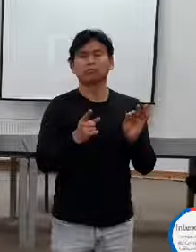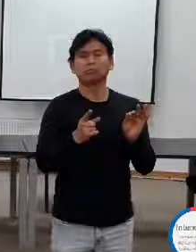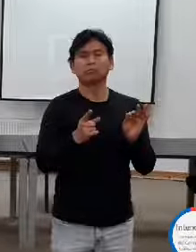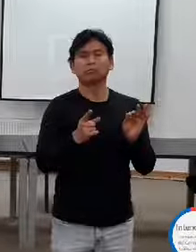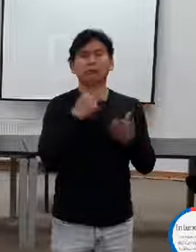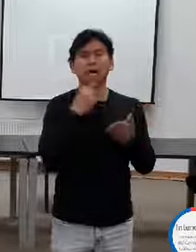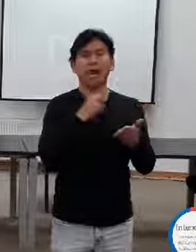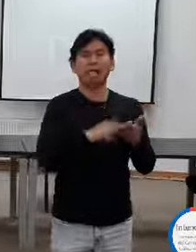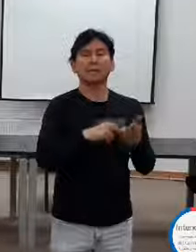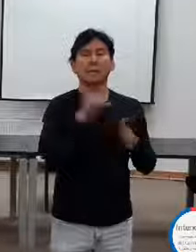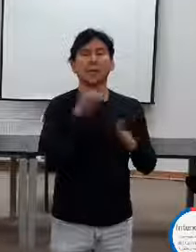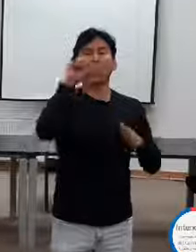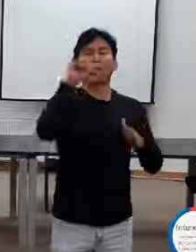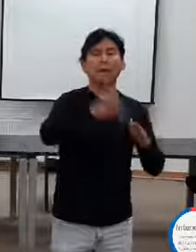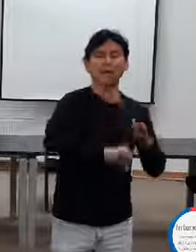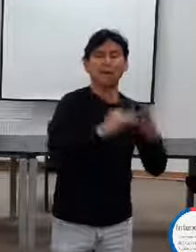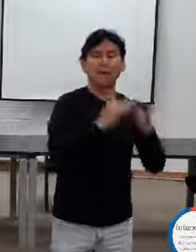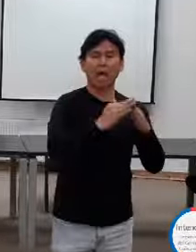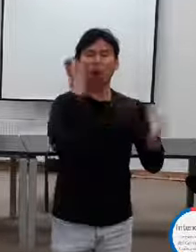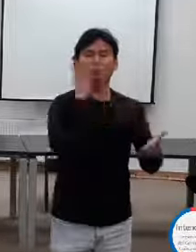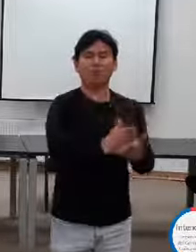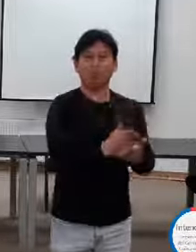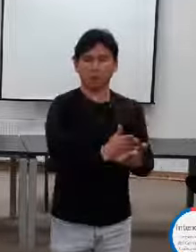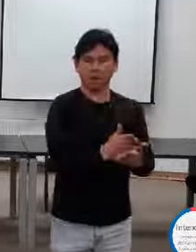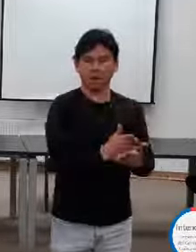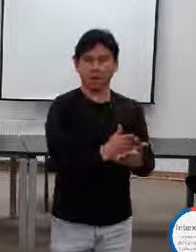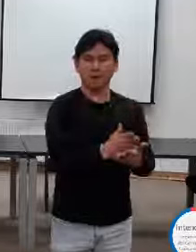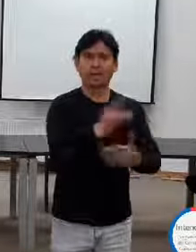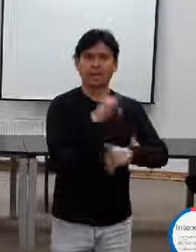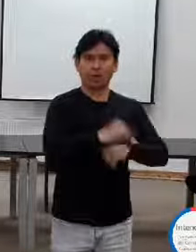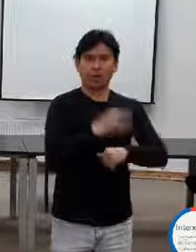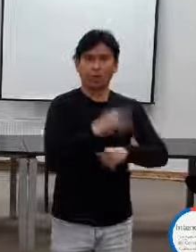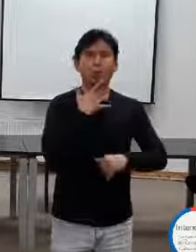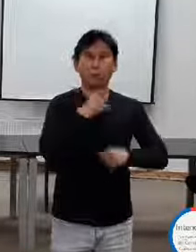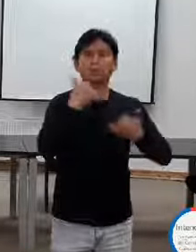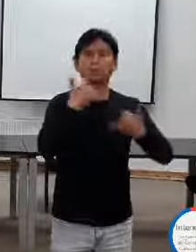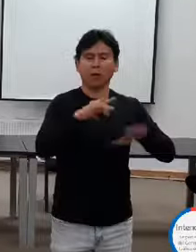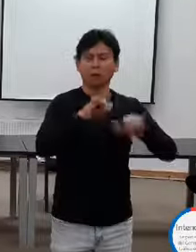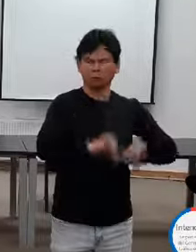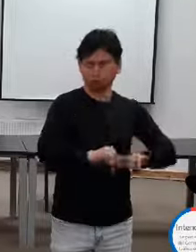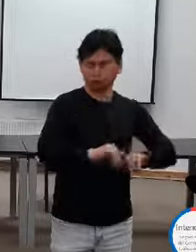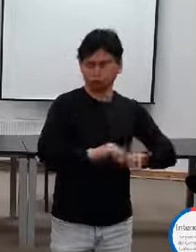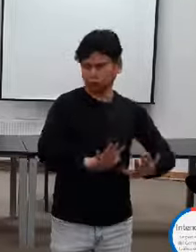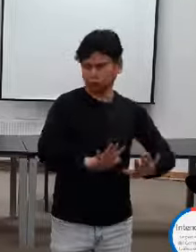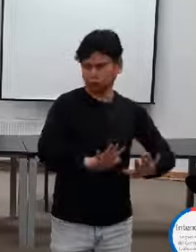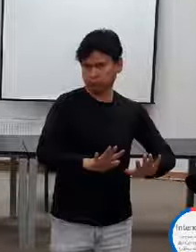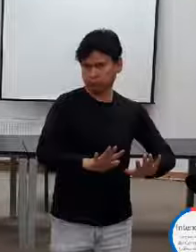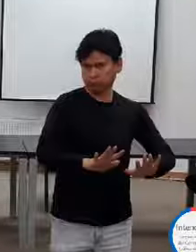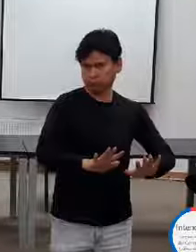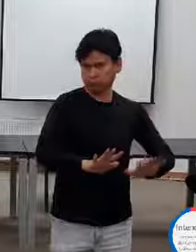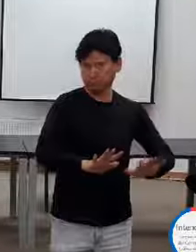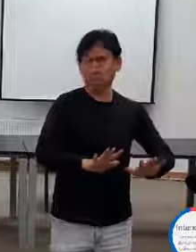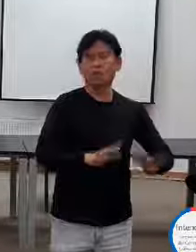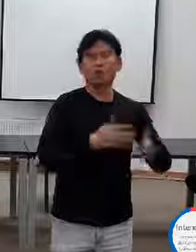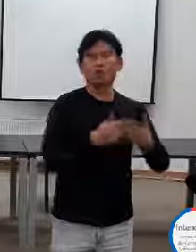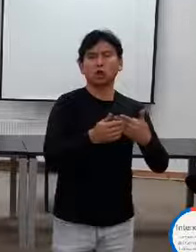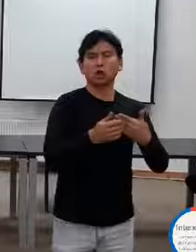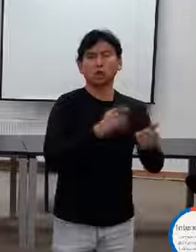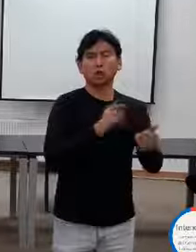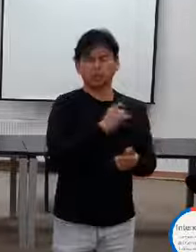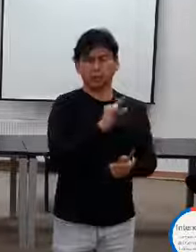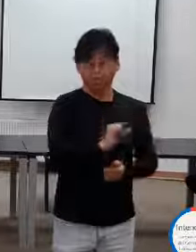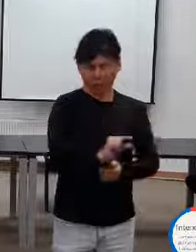acta de cuarentena obligatoria en la región, porque ya estaba acá, vía aérea, en la localidad de